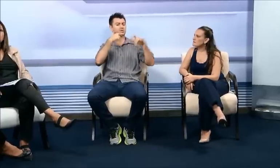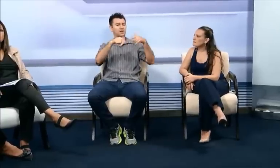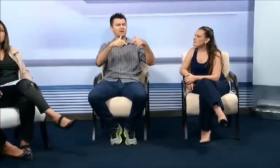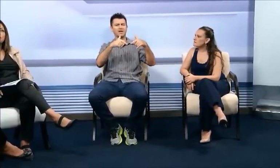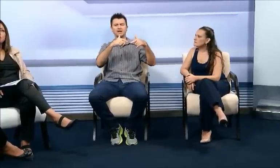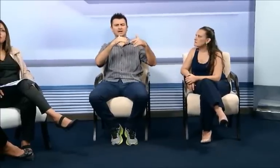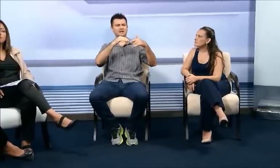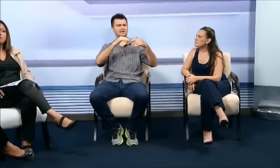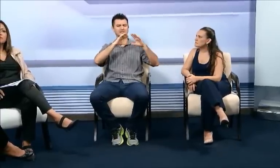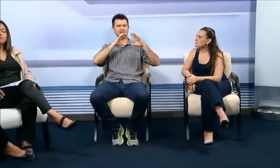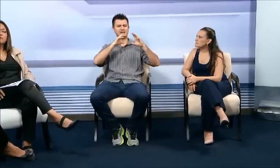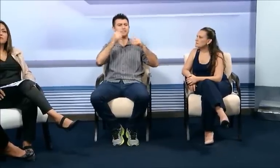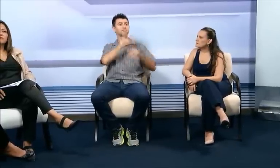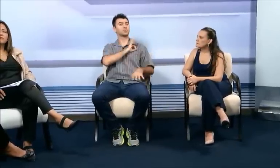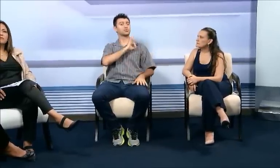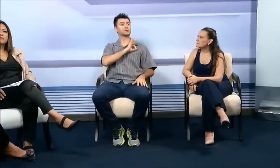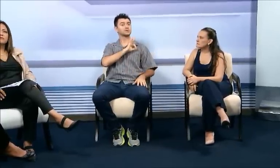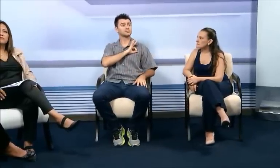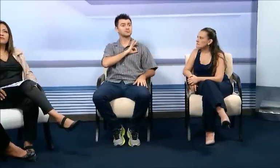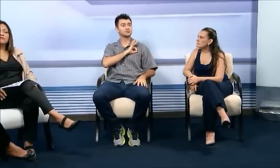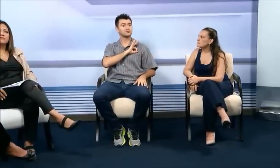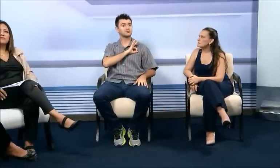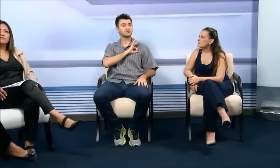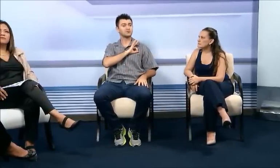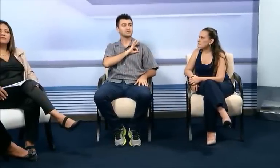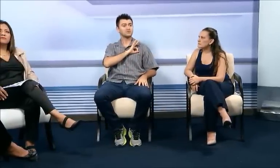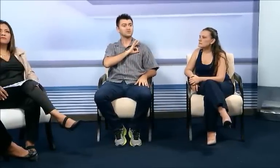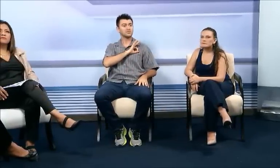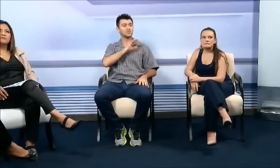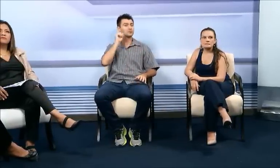34 surdos que participam dessa série.